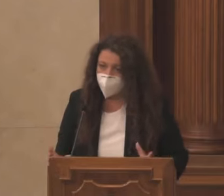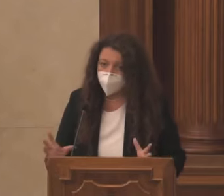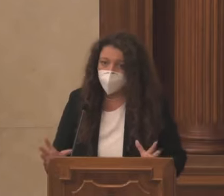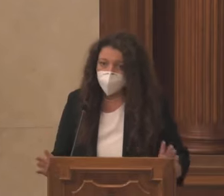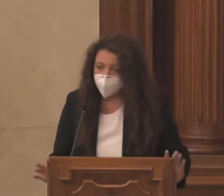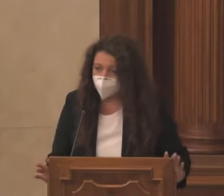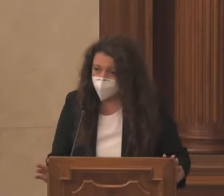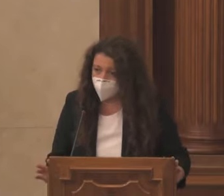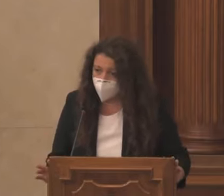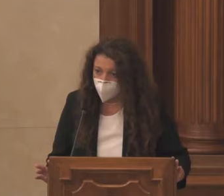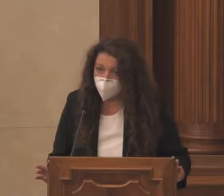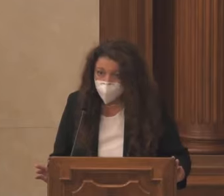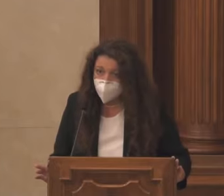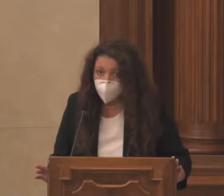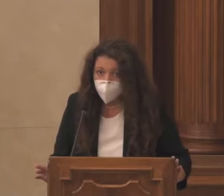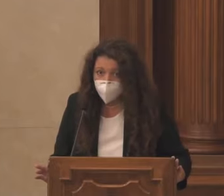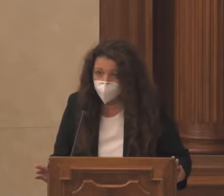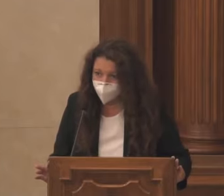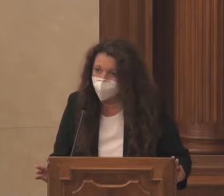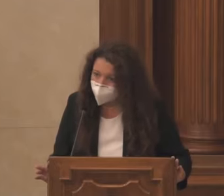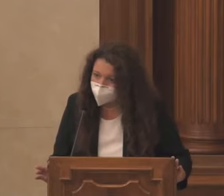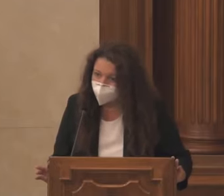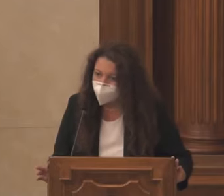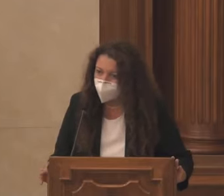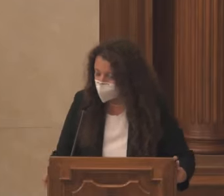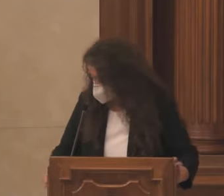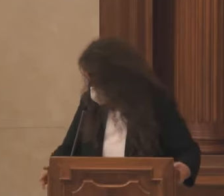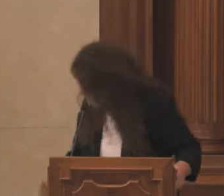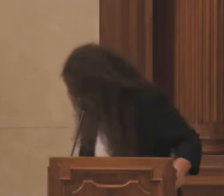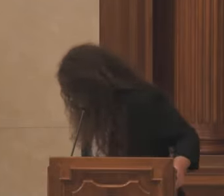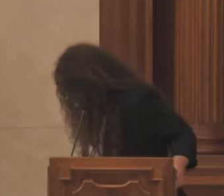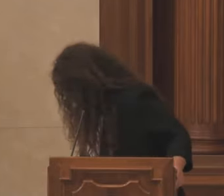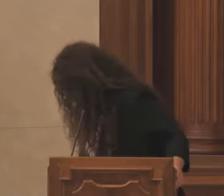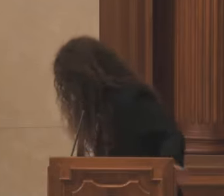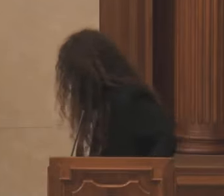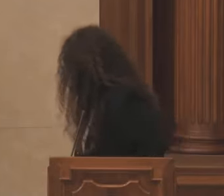e a portare avanti questo messaggio. Io sono con voi. Grazie a tutti.